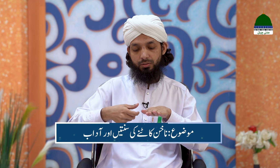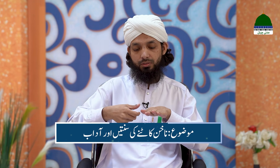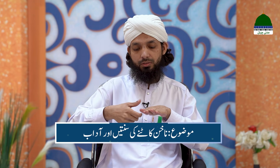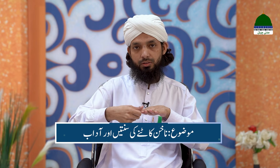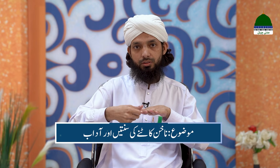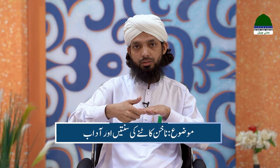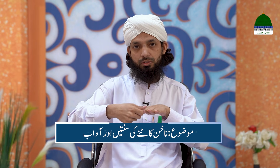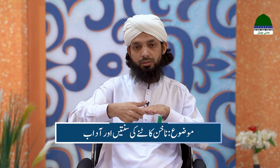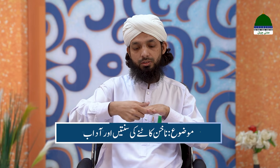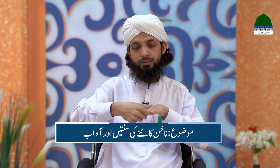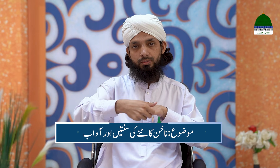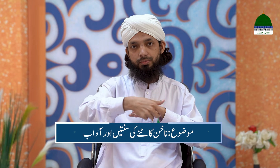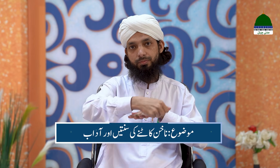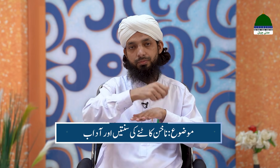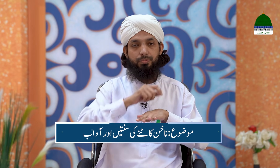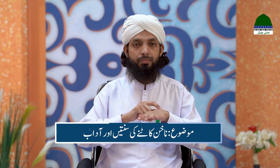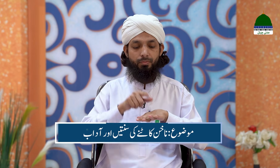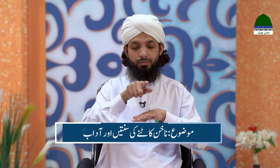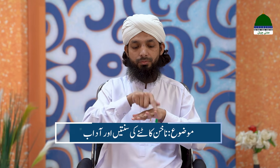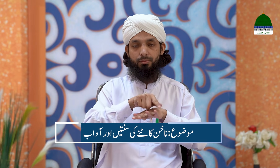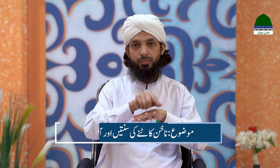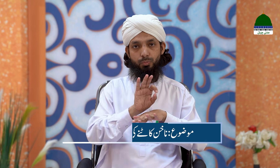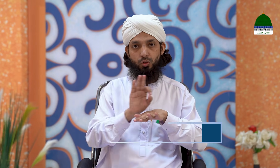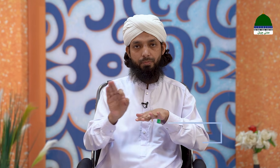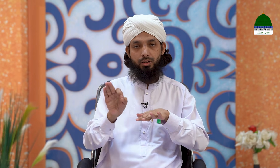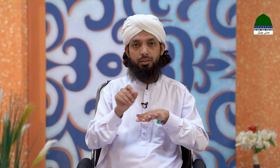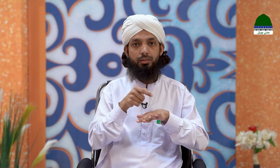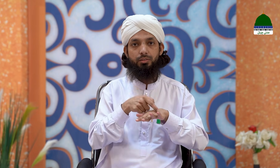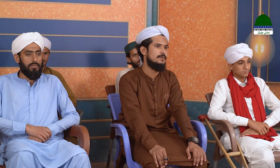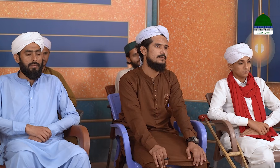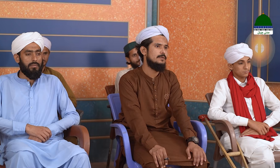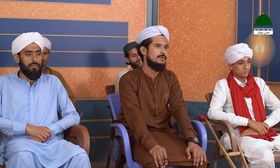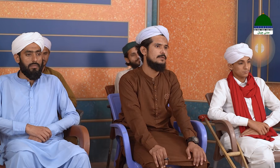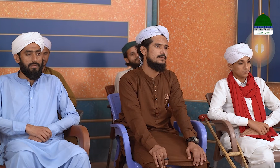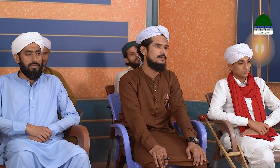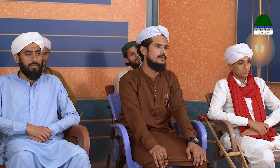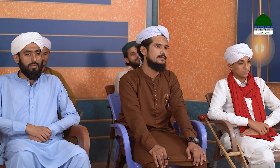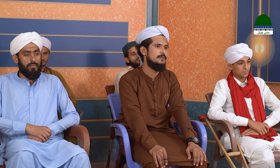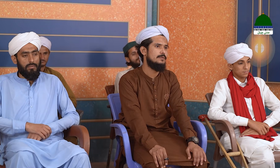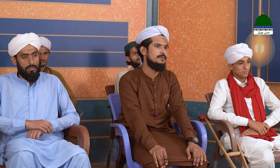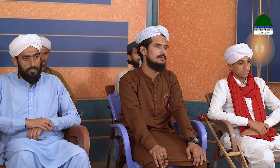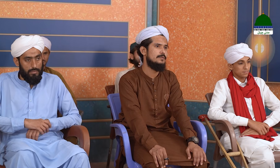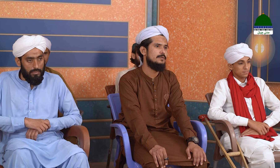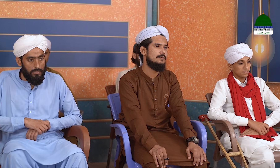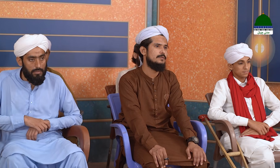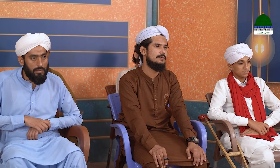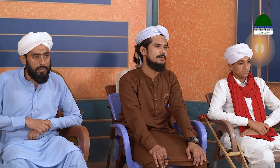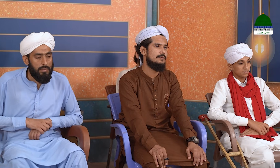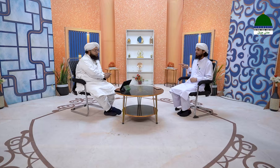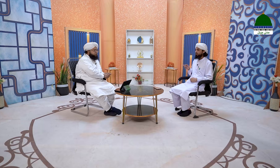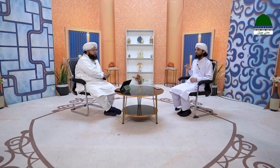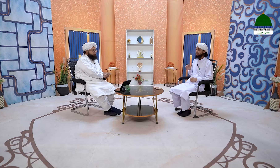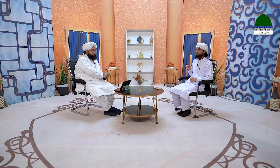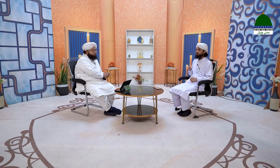سے شروع کر کے چھوٹی انگلی تک ناخن کاٹ لیجئے۔ جنابت کی حالت میں، یعنی جب بندے پر غسل